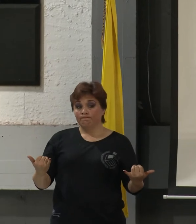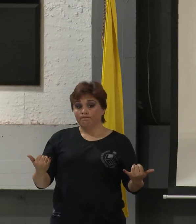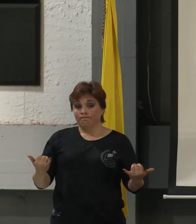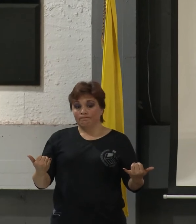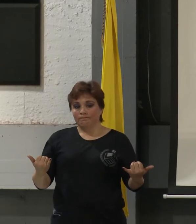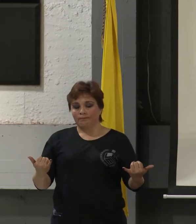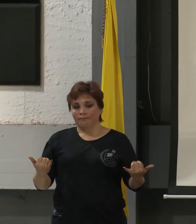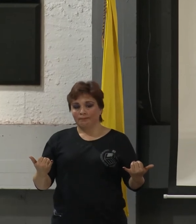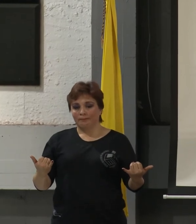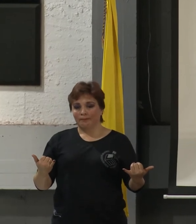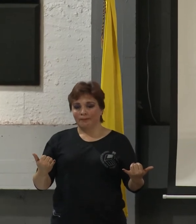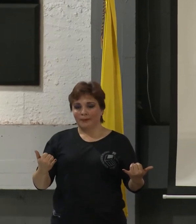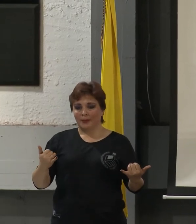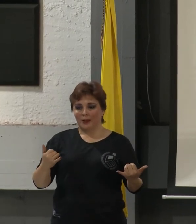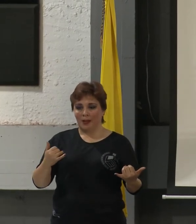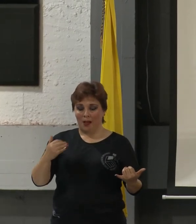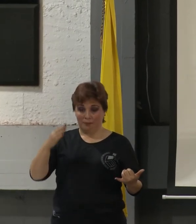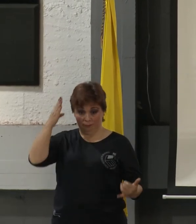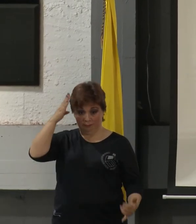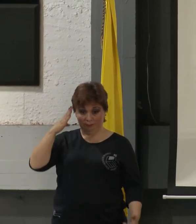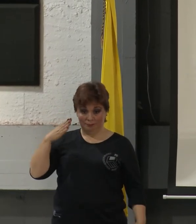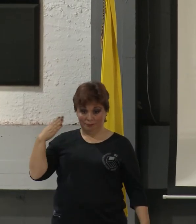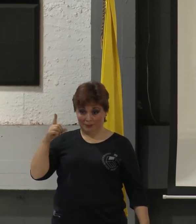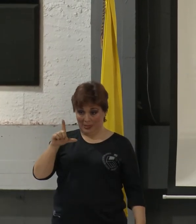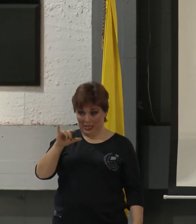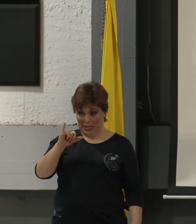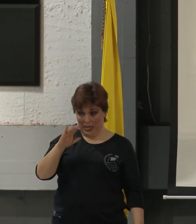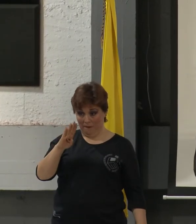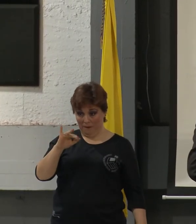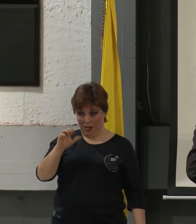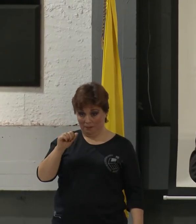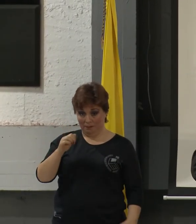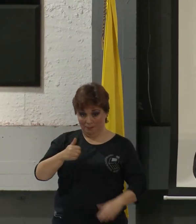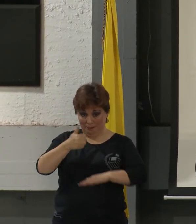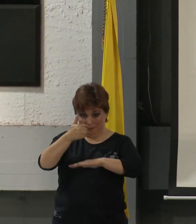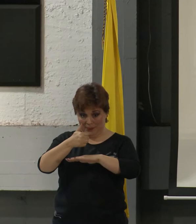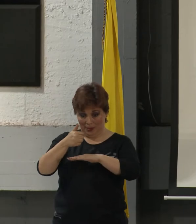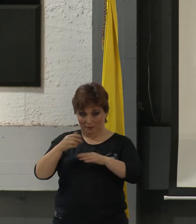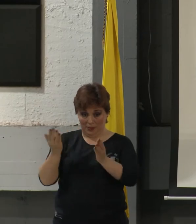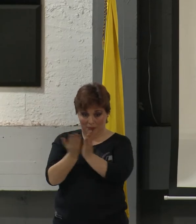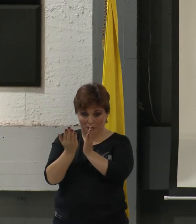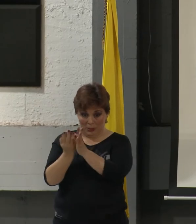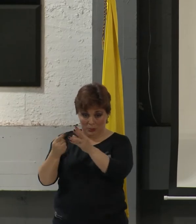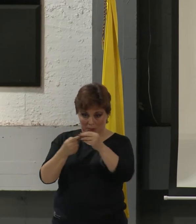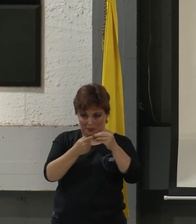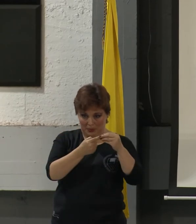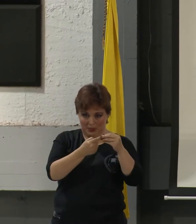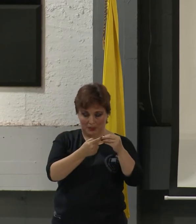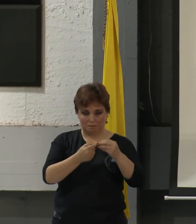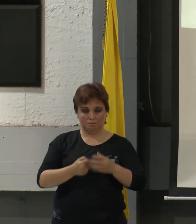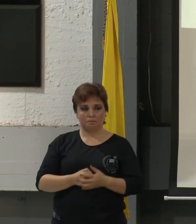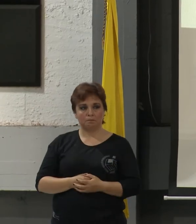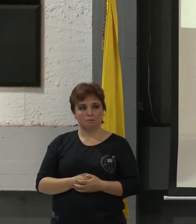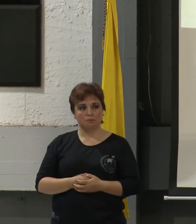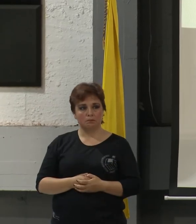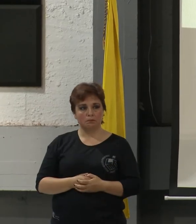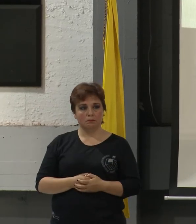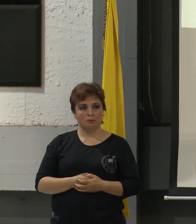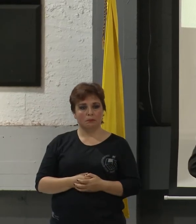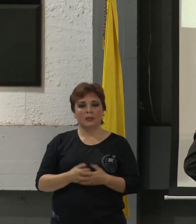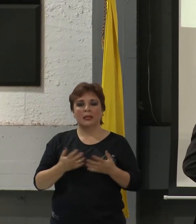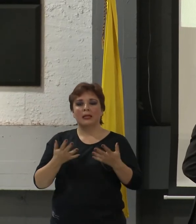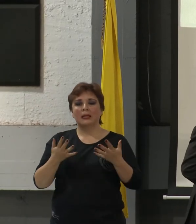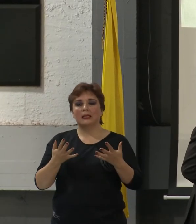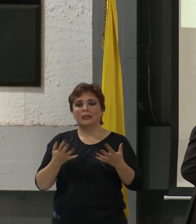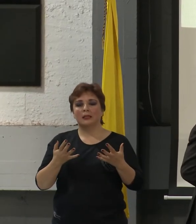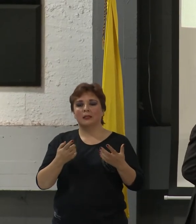coordinadora del programa de licenciatura en educación especial la profesora libia vélez quiere